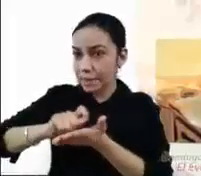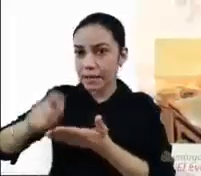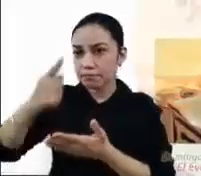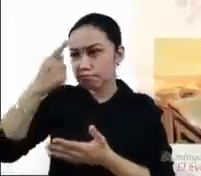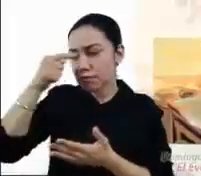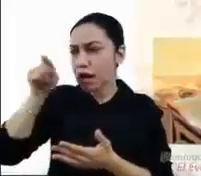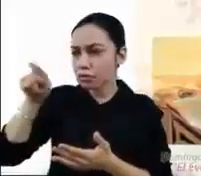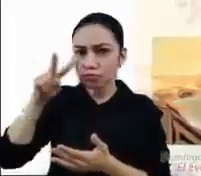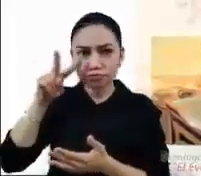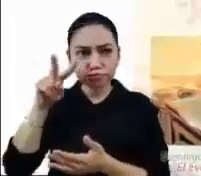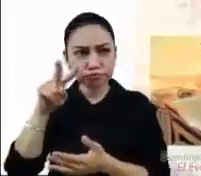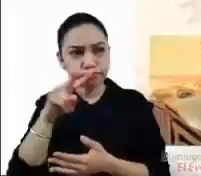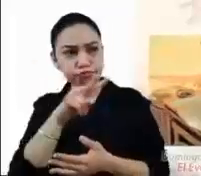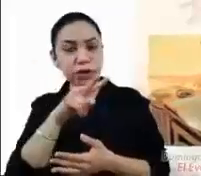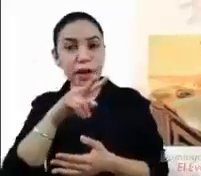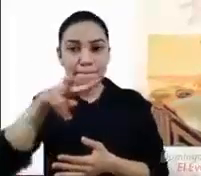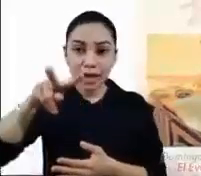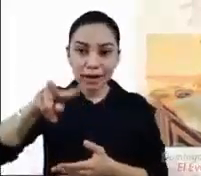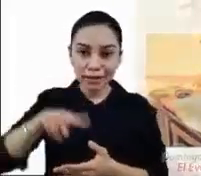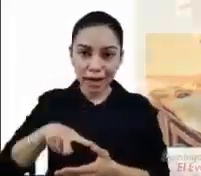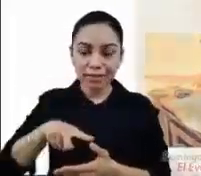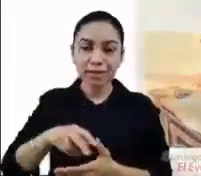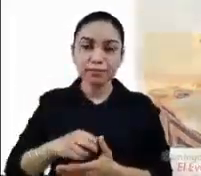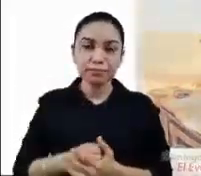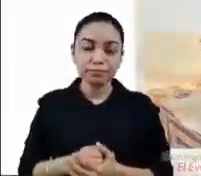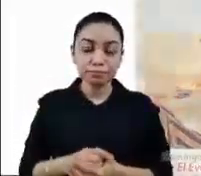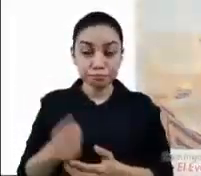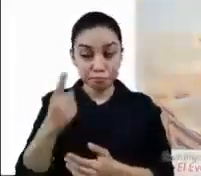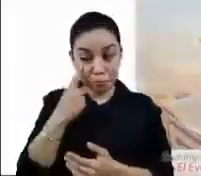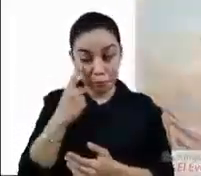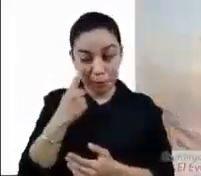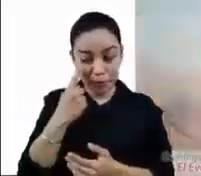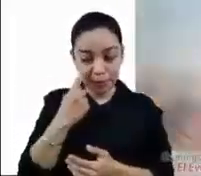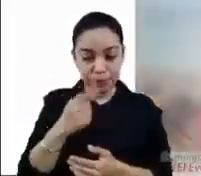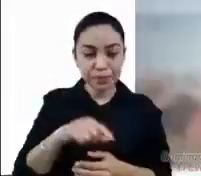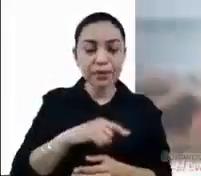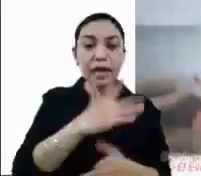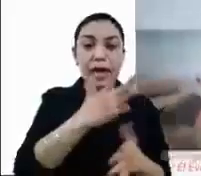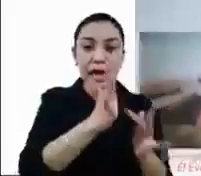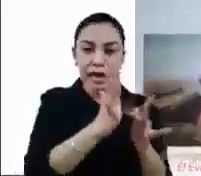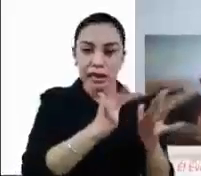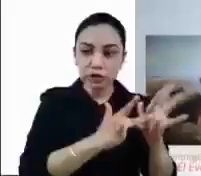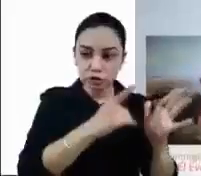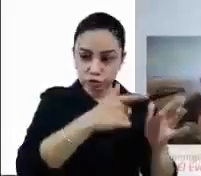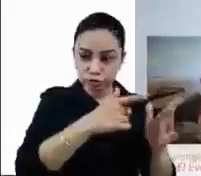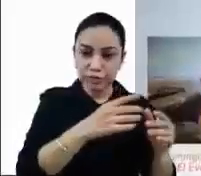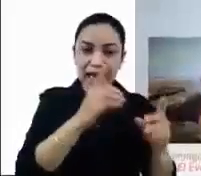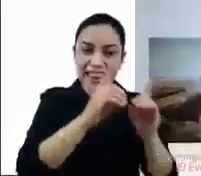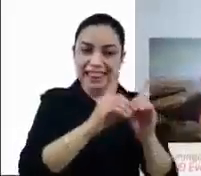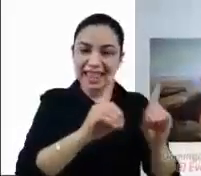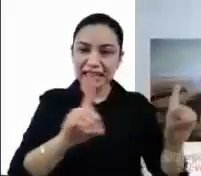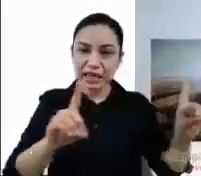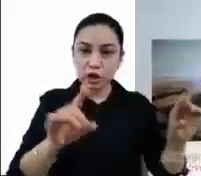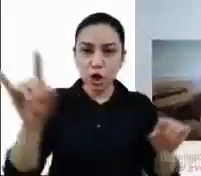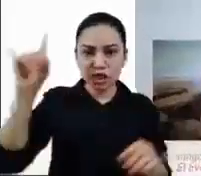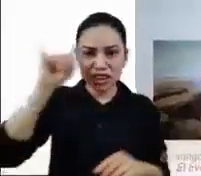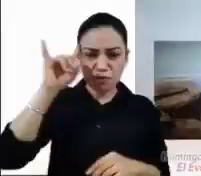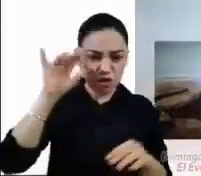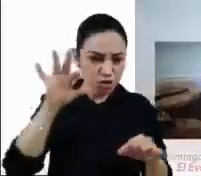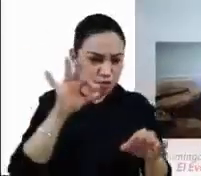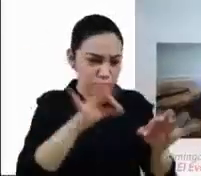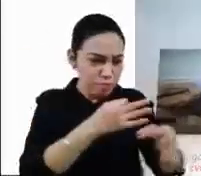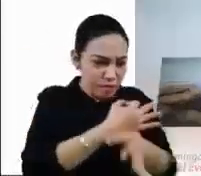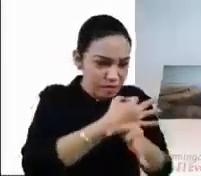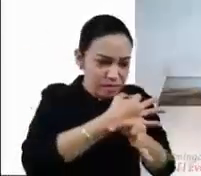de lo que se te ha enseñado. Después de que Jesús fue tentado por el demonio en el desierto, impulsado por